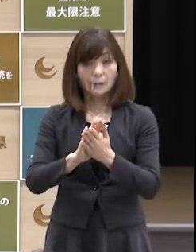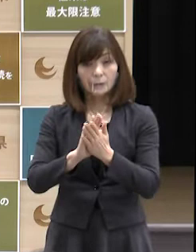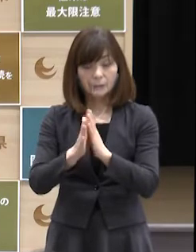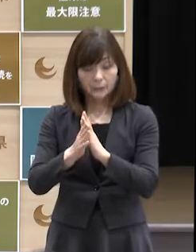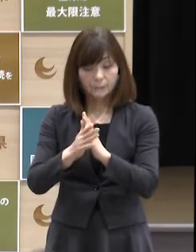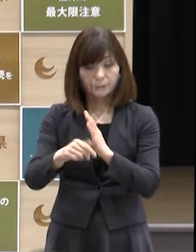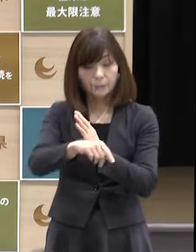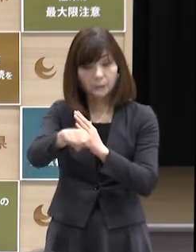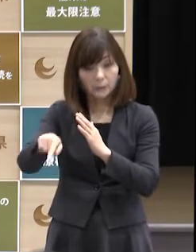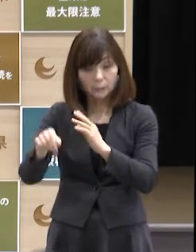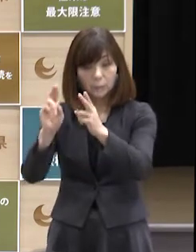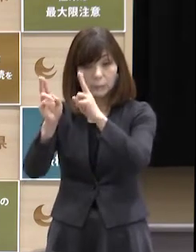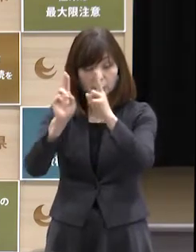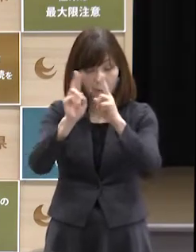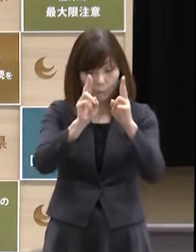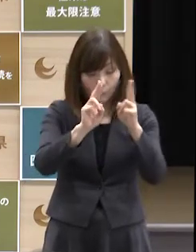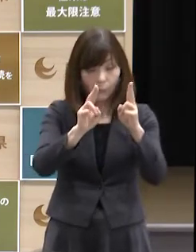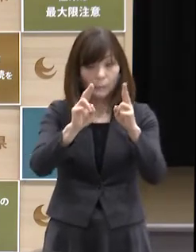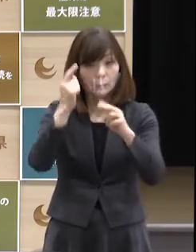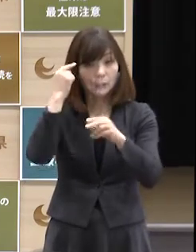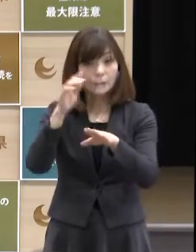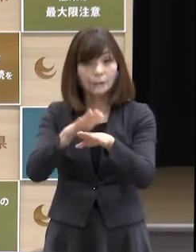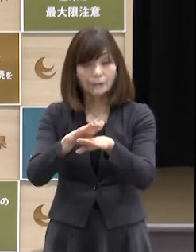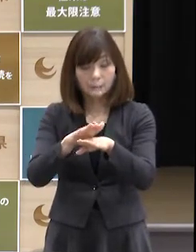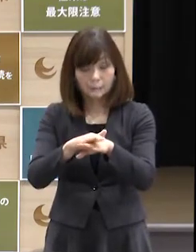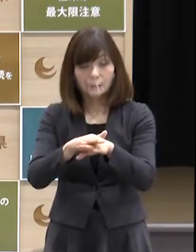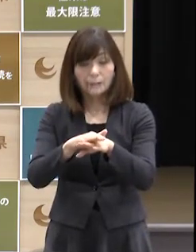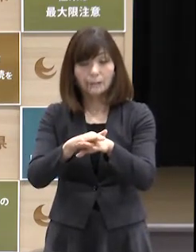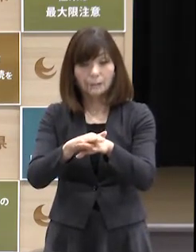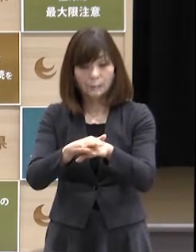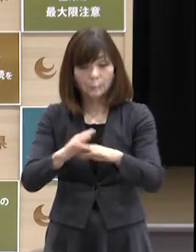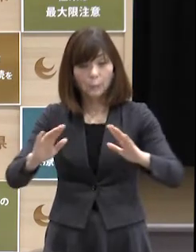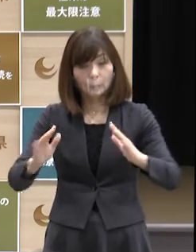皆様のこの機運というのもだんだん出てきているので、